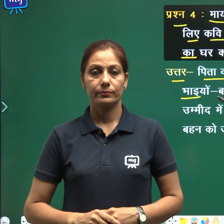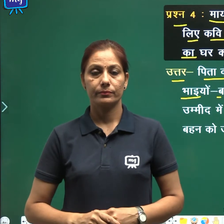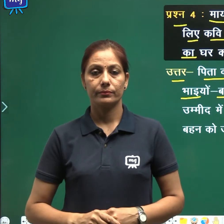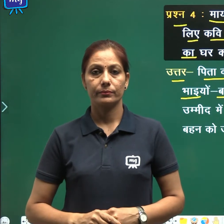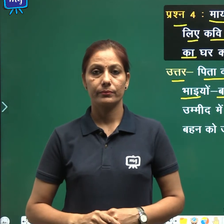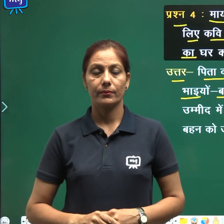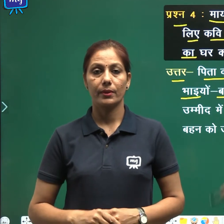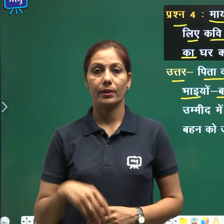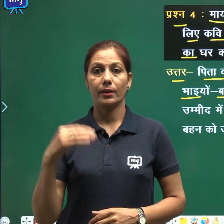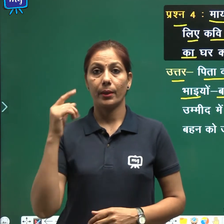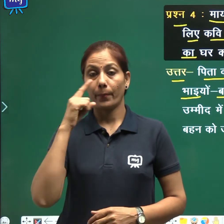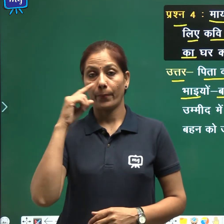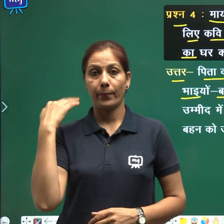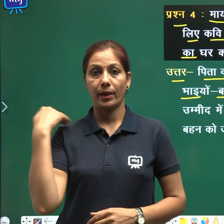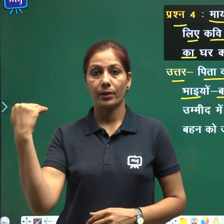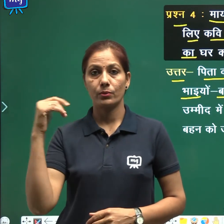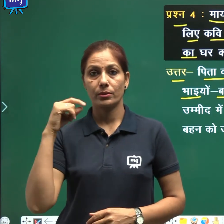भाइयों बहनों से